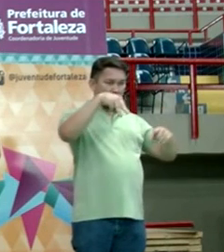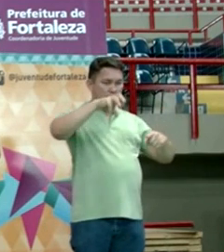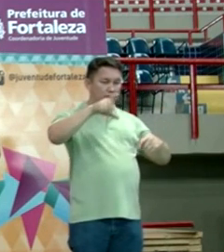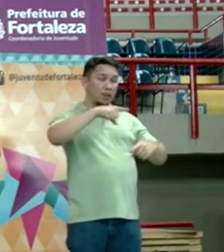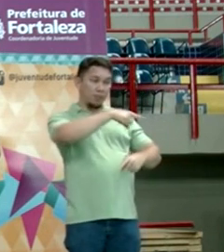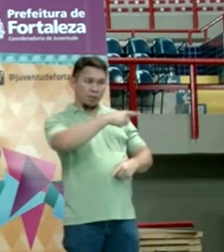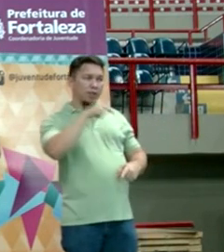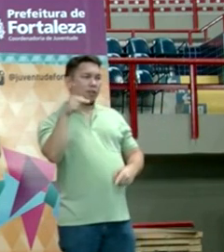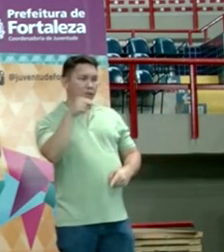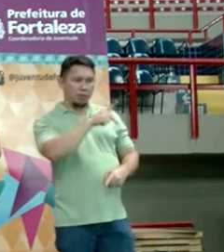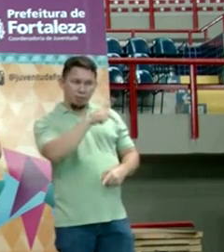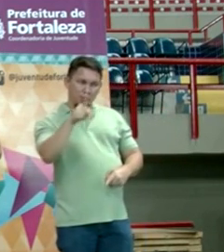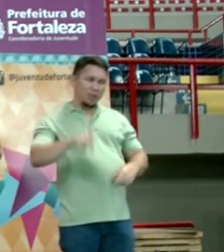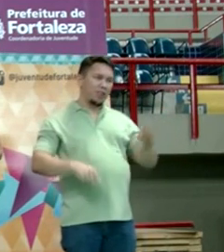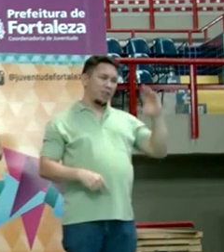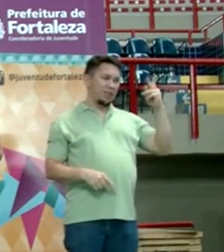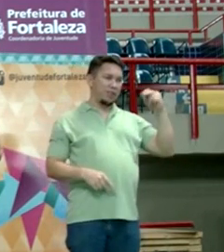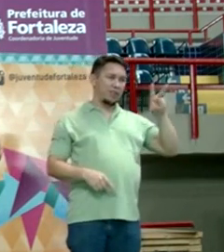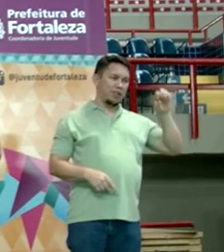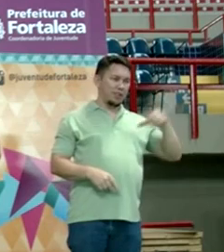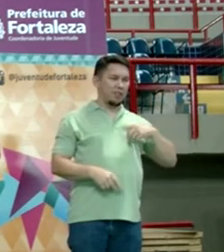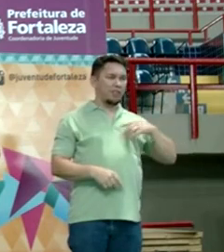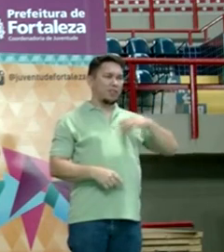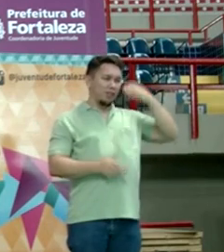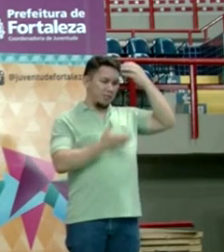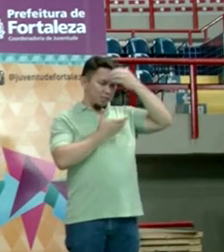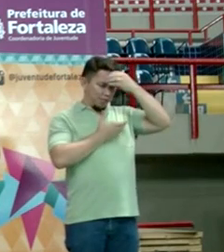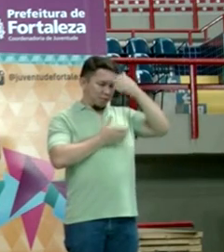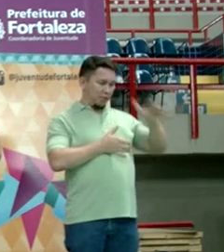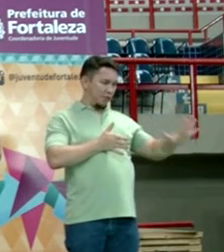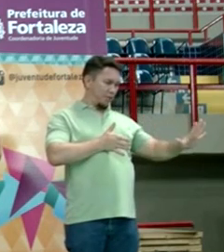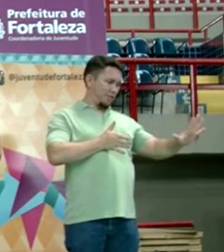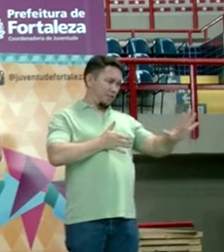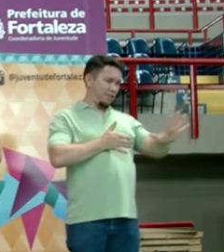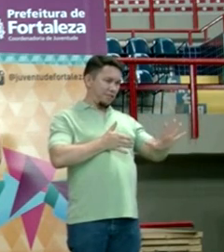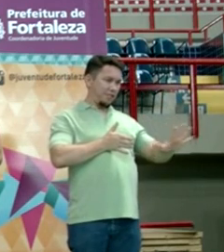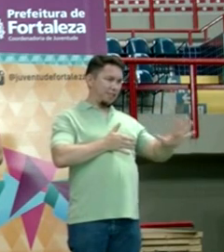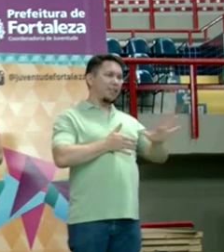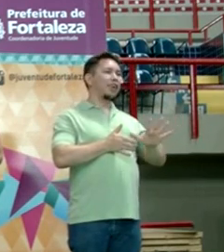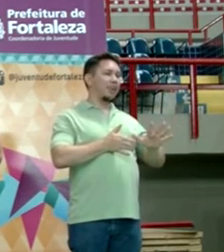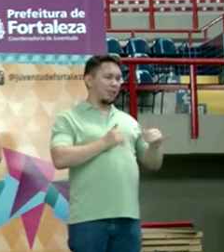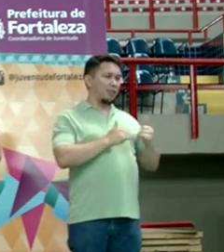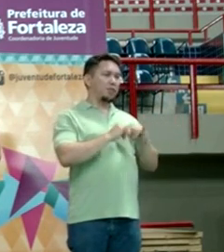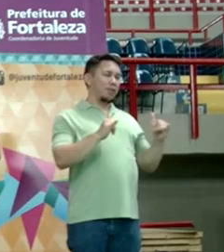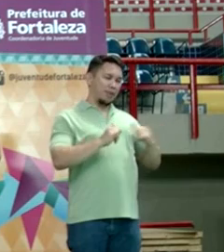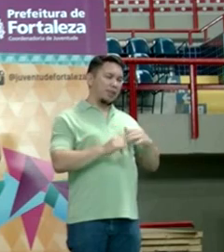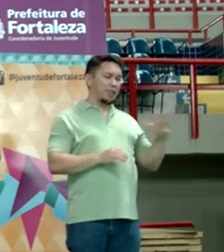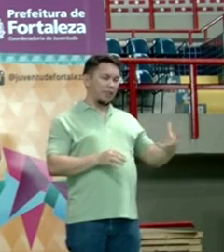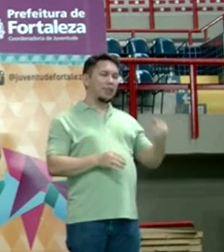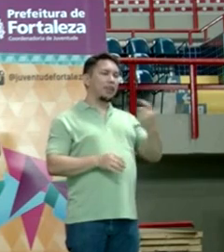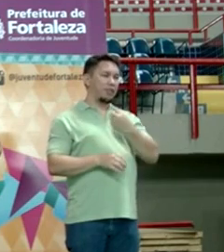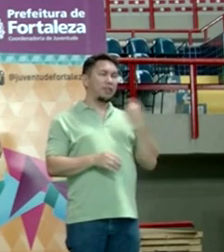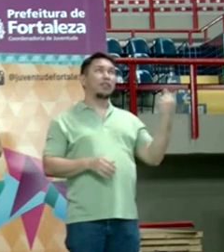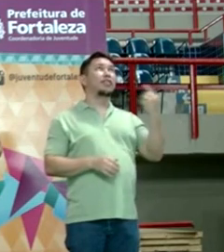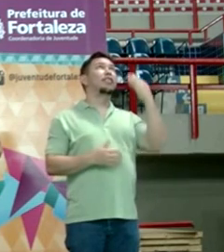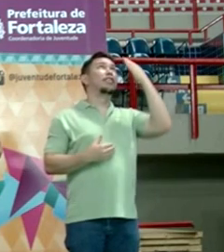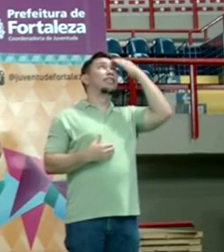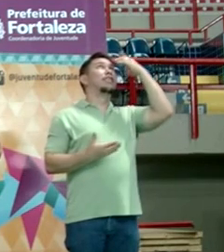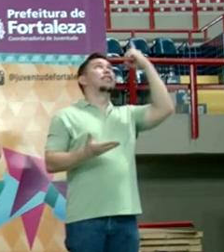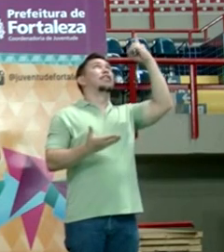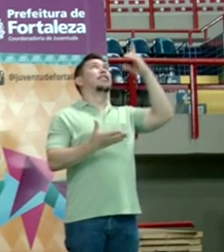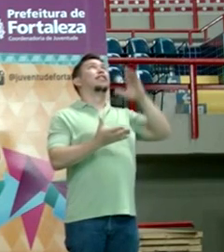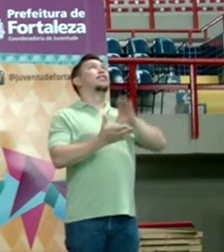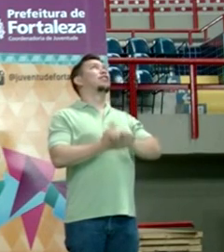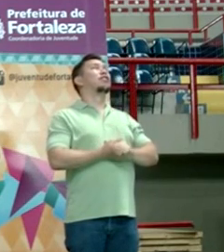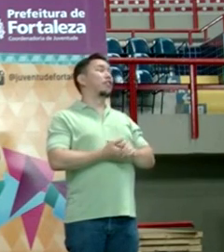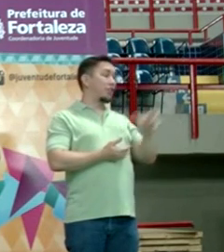foi o professor Xavier e o Magneto no X-Men primeira classe. Ele salvou a gente. Tá certo? Graças a Deus